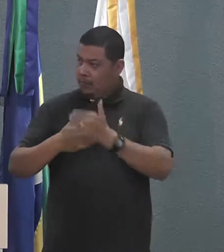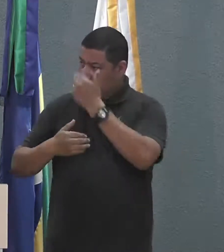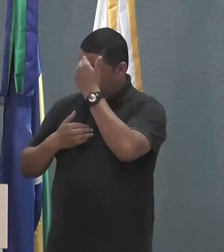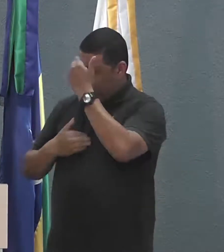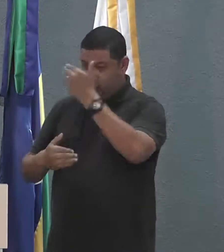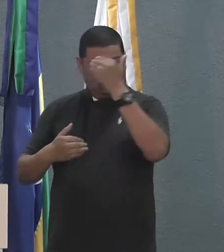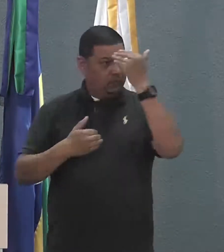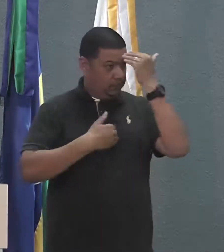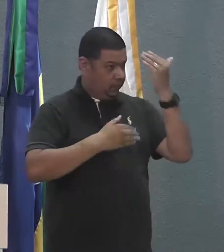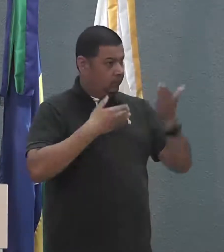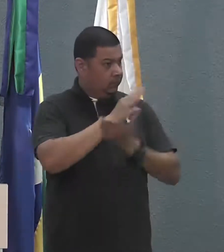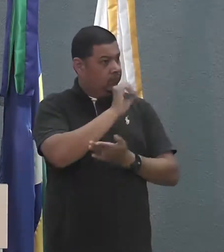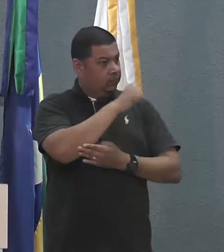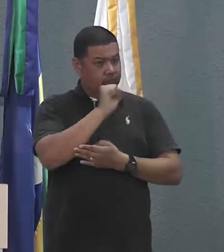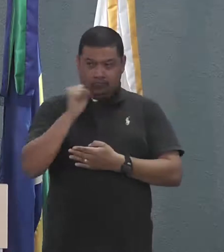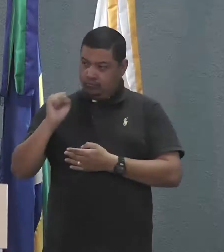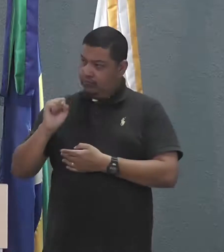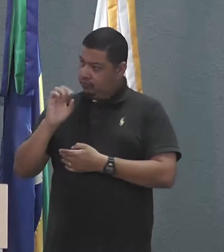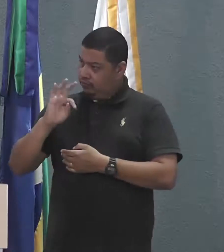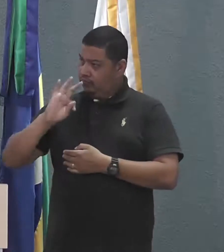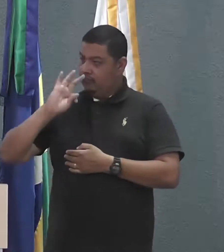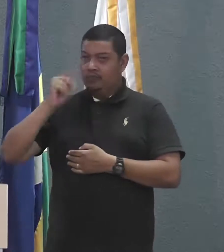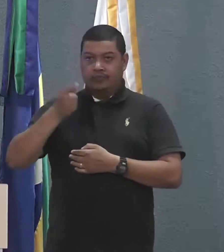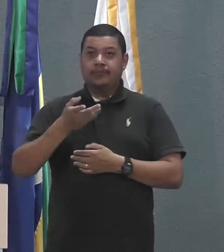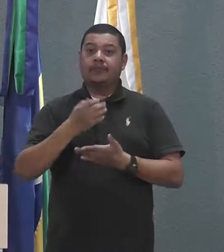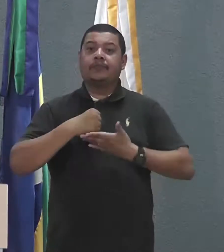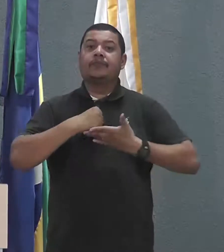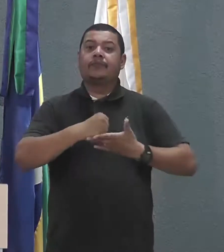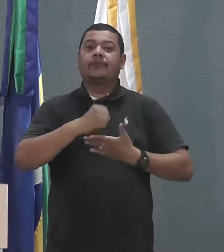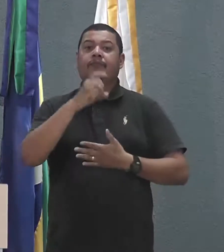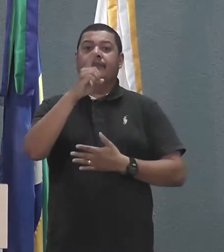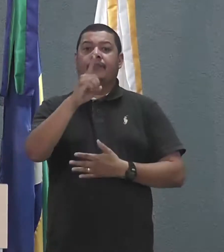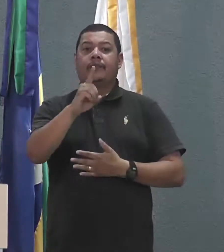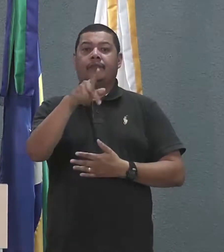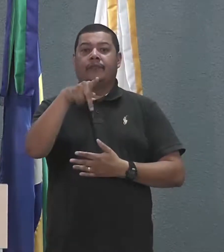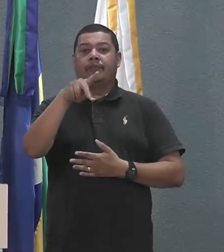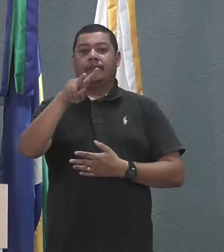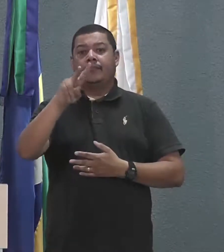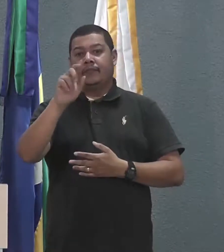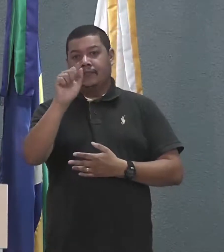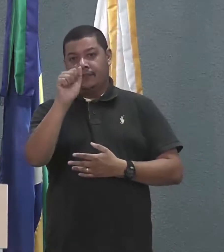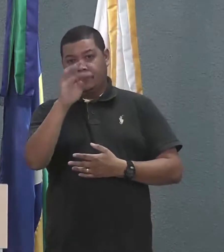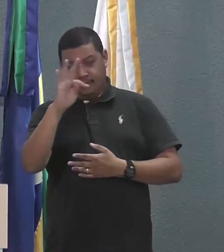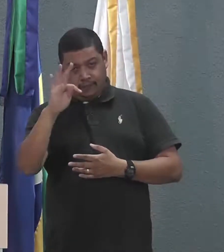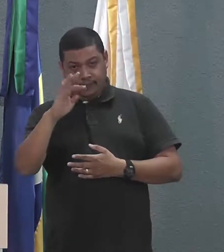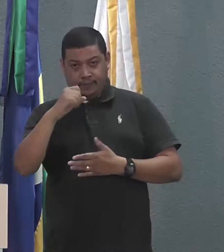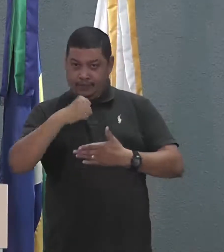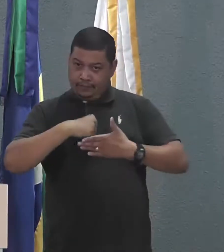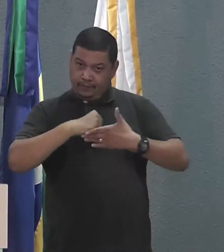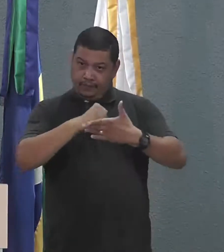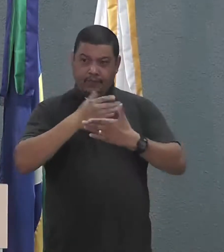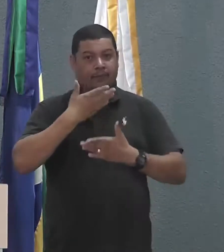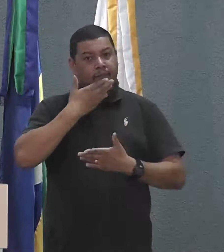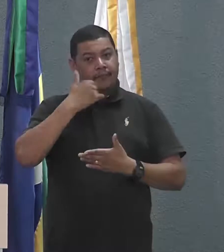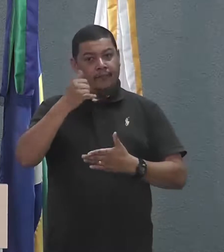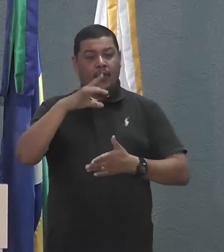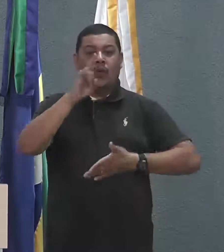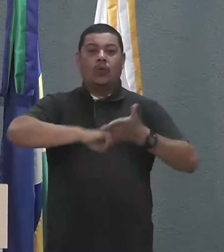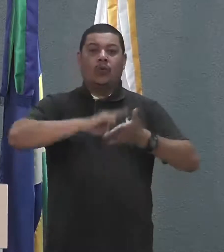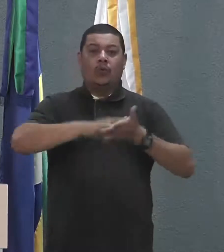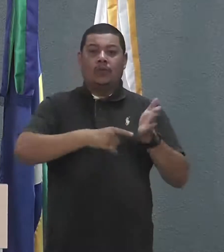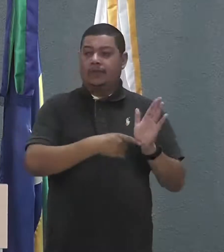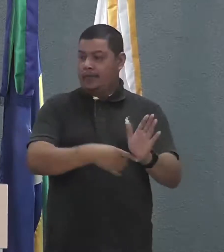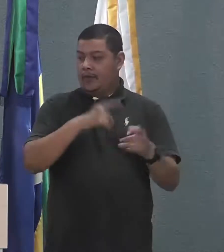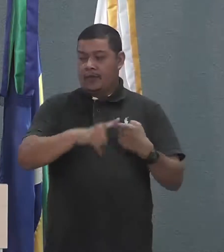vereadores, que auxilia no DPVAT, na desburocratização da documentação, pois eu já mostrei aqui